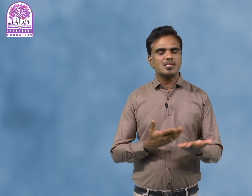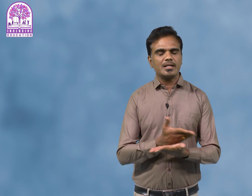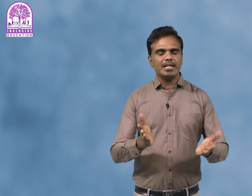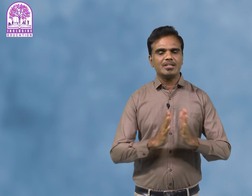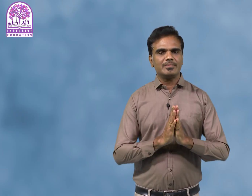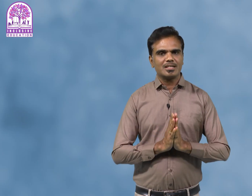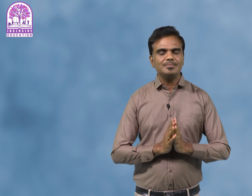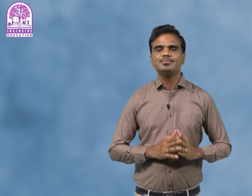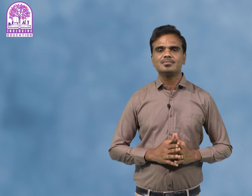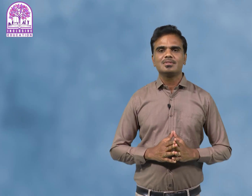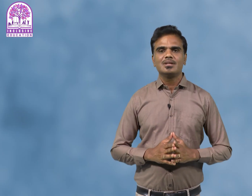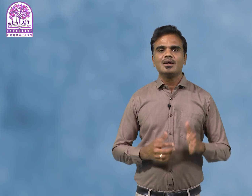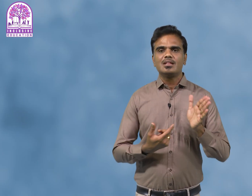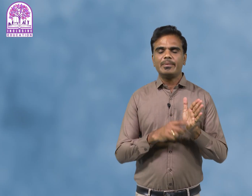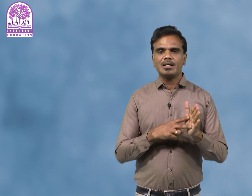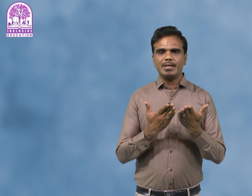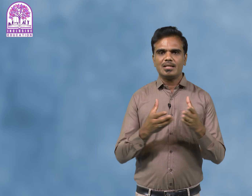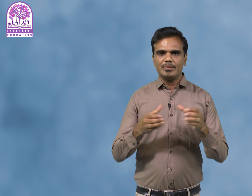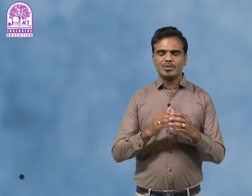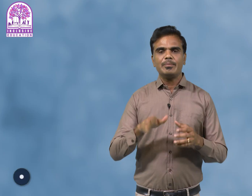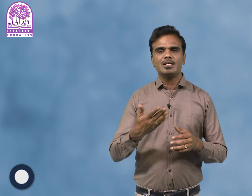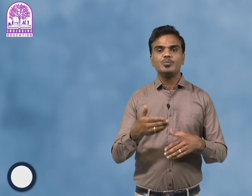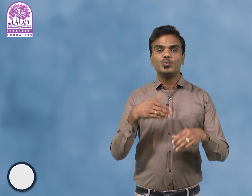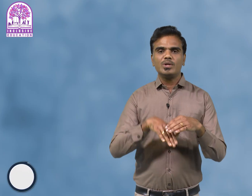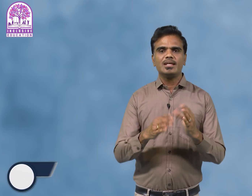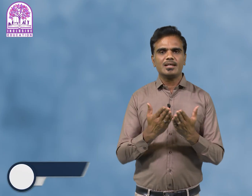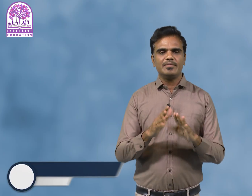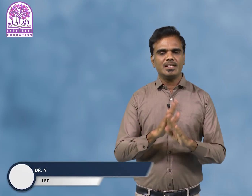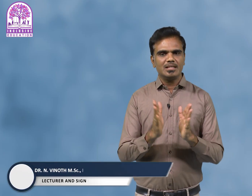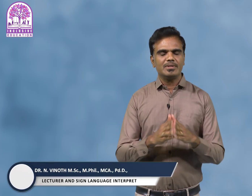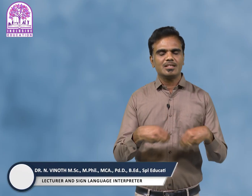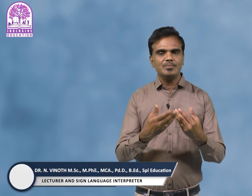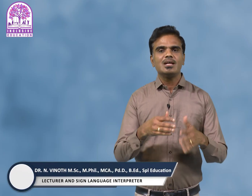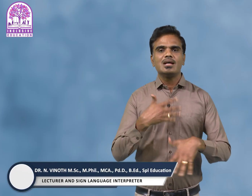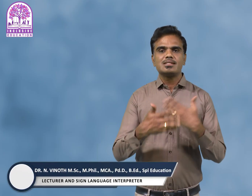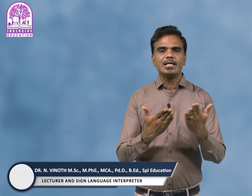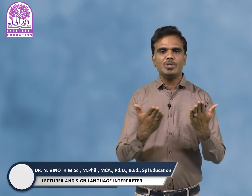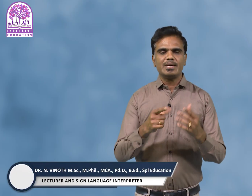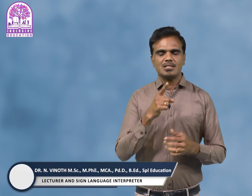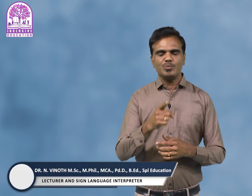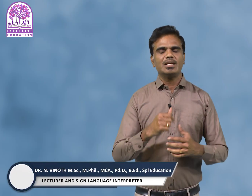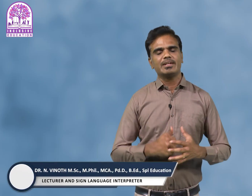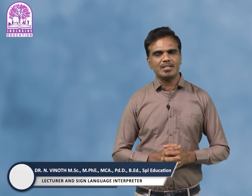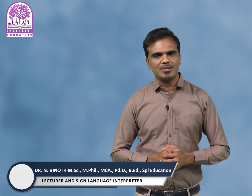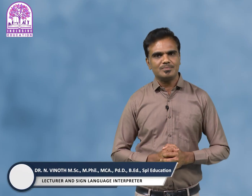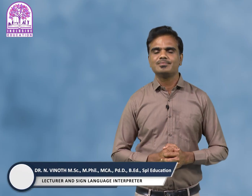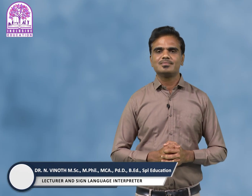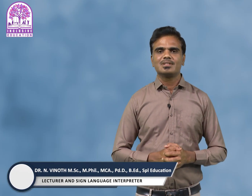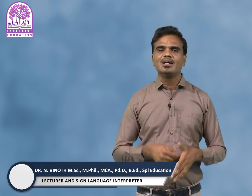ஆசிரியர்கள் அனைவருக்கும் வணக்கம். தமிழக பள்ளிக்கல்வித்துறை மற்றும் உள்ளடக்கிய கல்வி இணைந்து வழங்கும் சைகைமொழி பயிற்சிக்கு உங்களை வரவேற்கிறோம்.